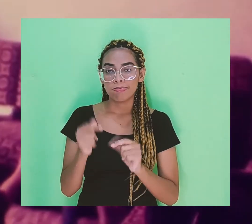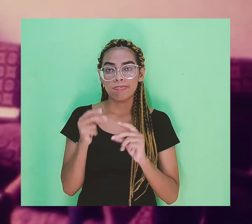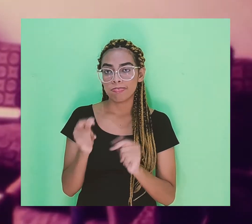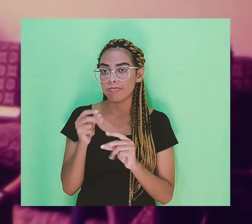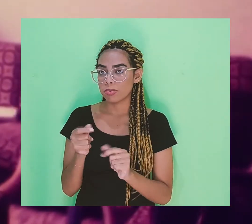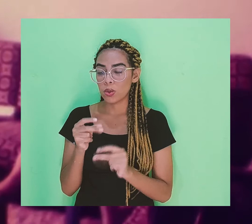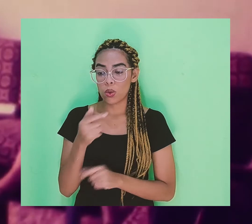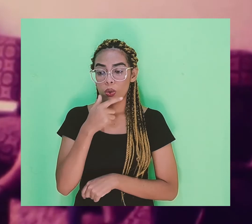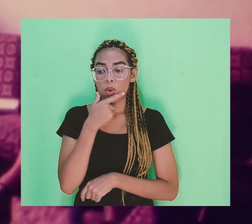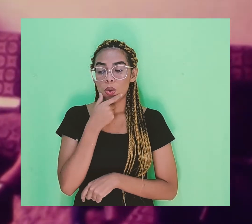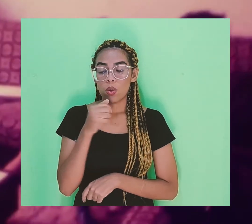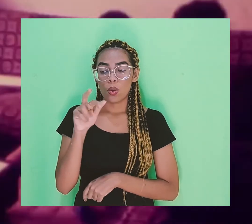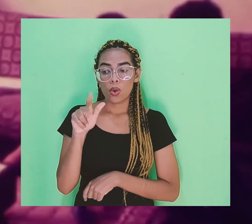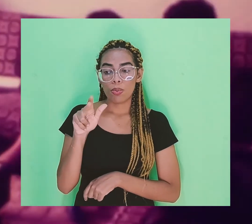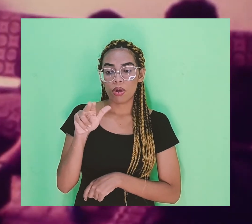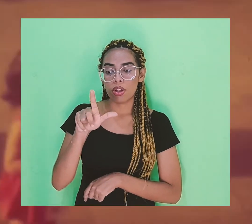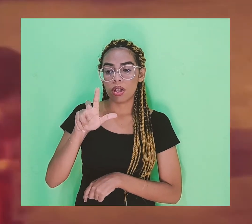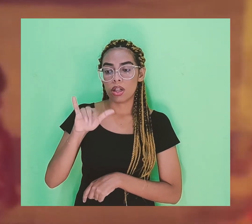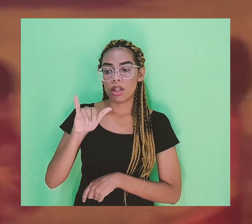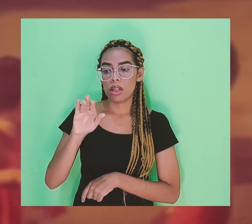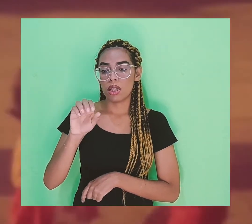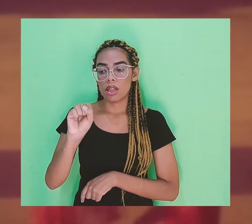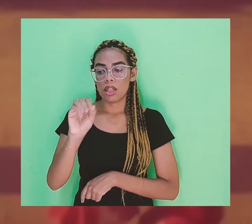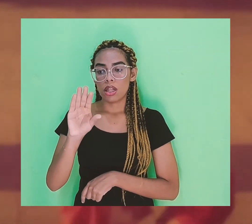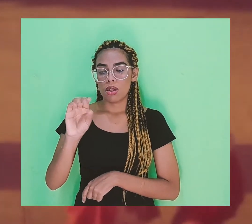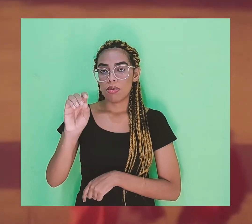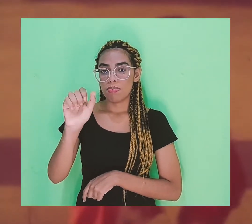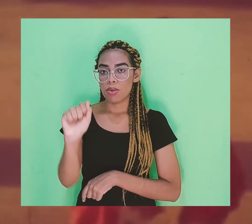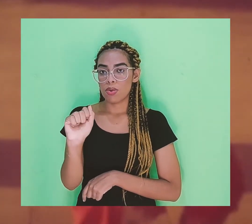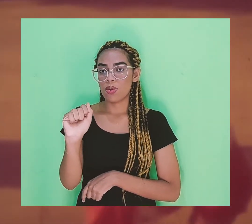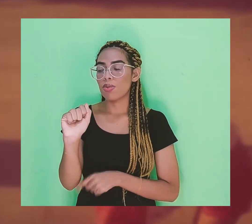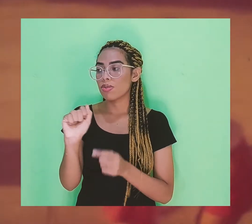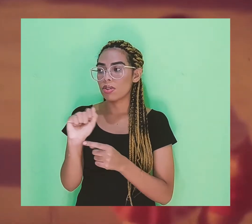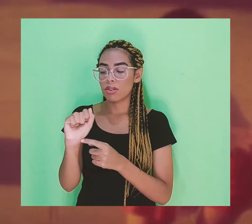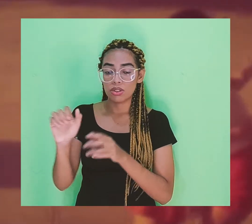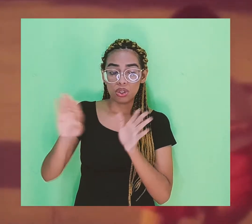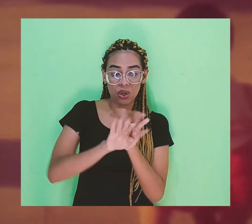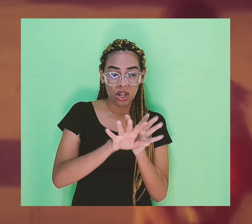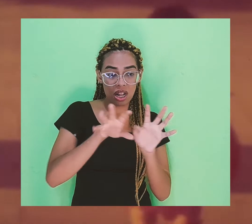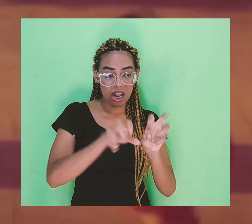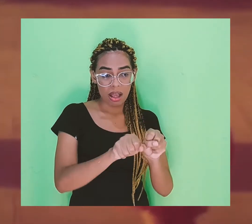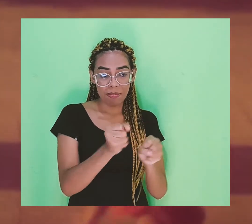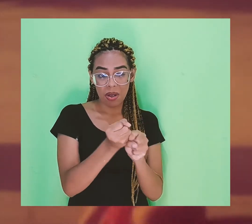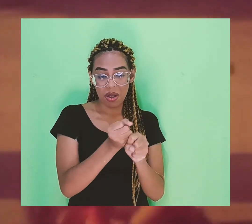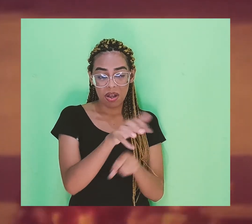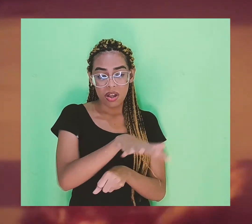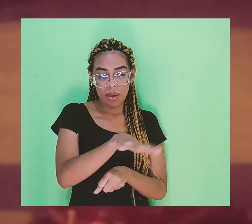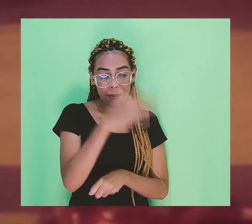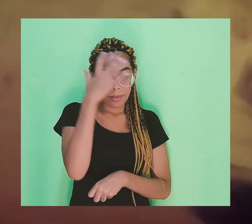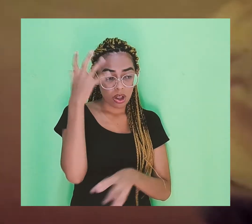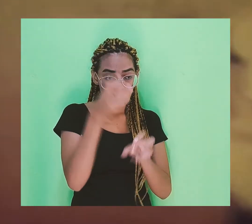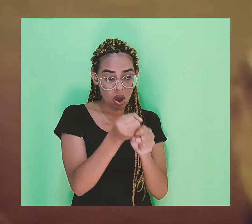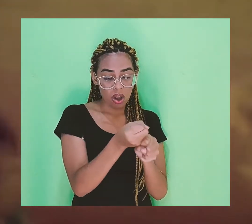Zikpeng era um povo muito numeroso. Quando foram pro Parque do Xingu, eles eram só 50 pessoas no povo inteiro, sabe? Nossa. E aí, anos depois, né, já